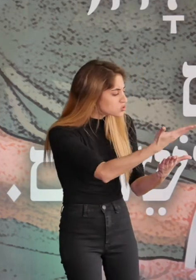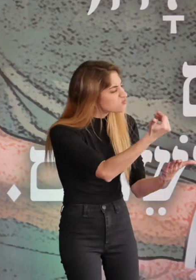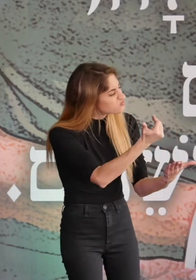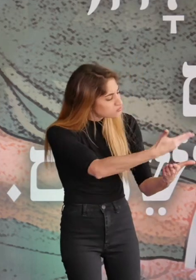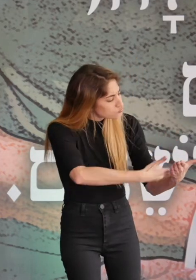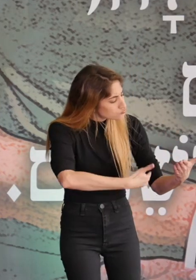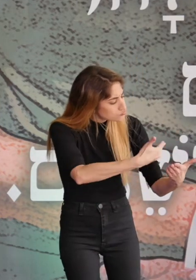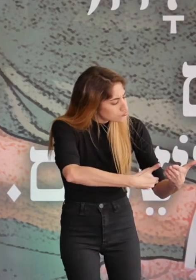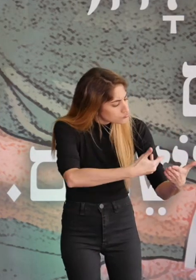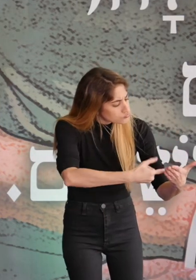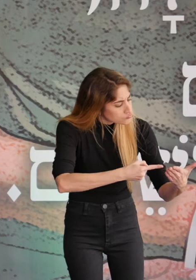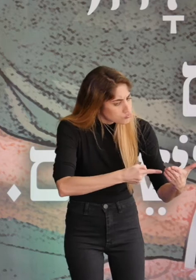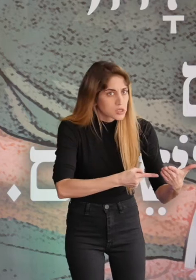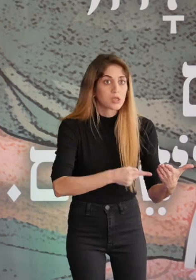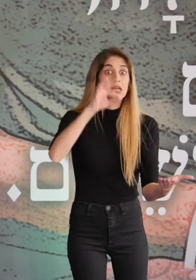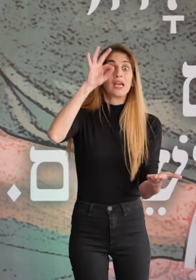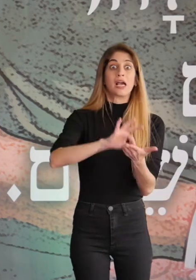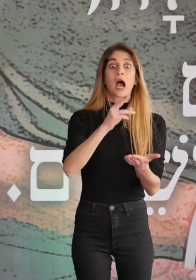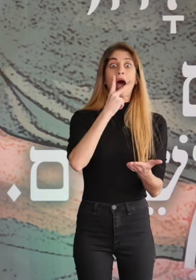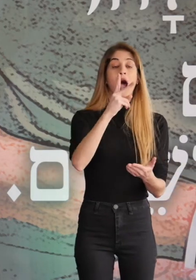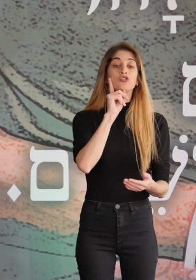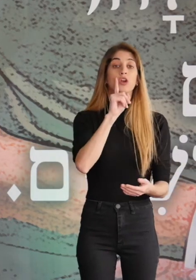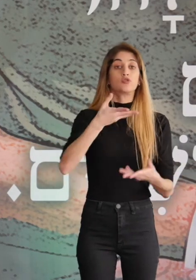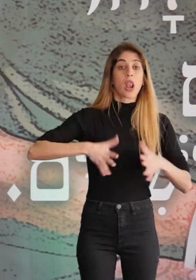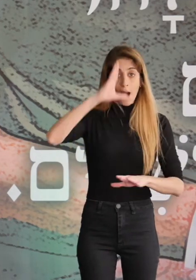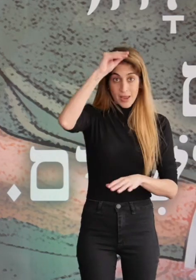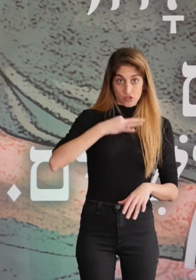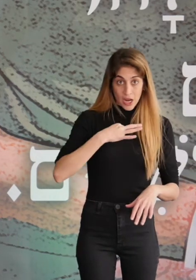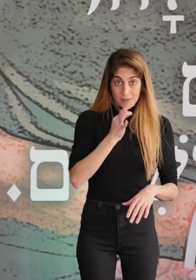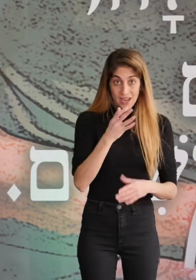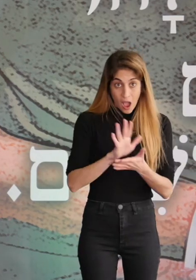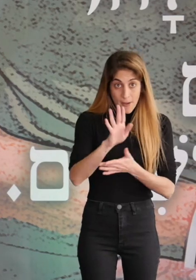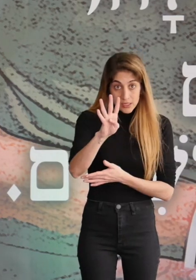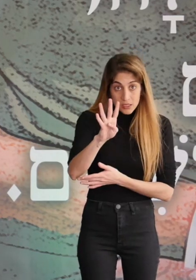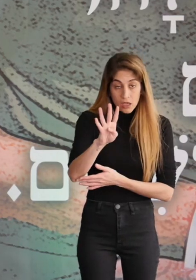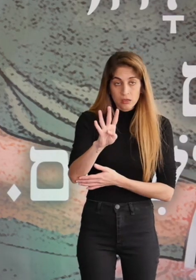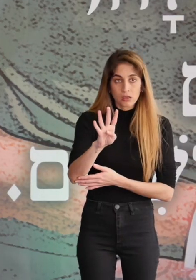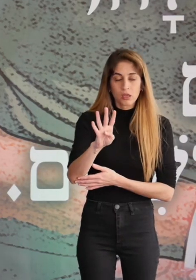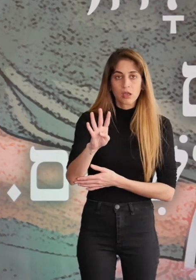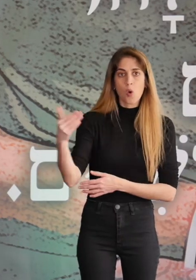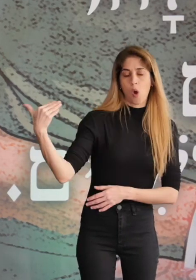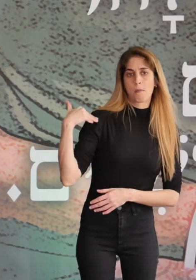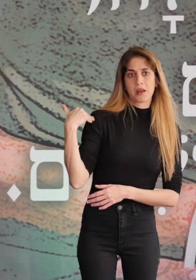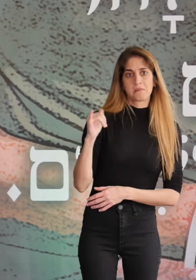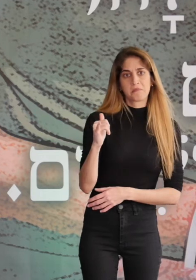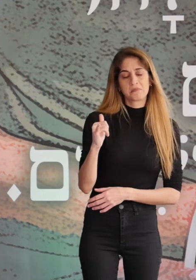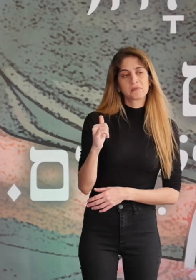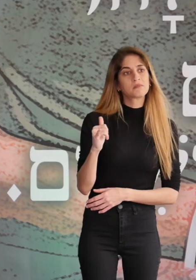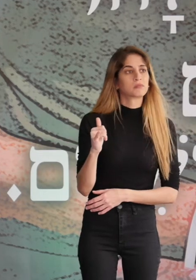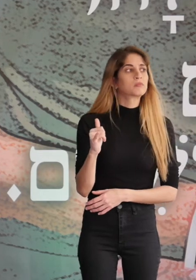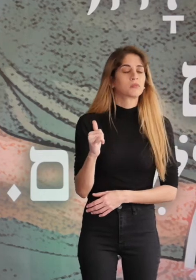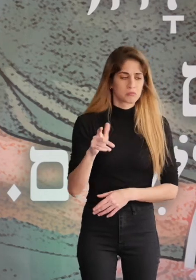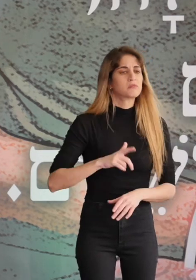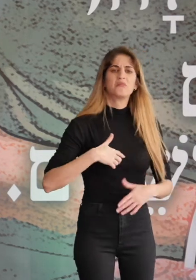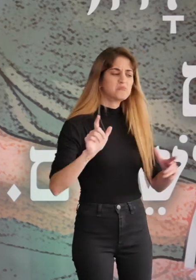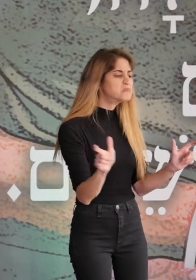שלנו, וכשראה את השם של בני בן ה-14, אמר לנו שהוא הולך